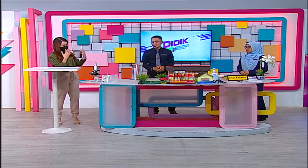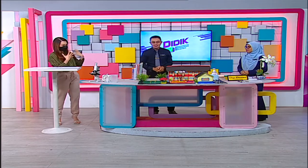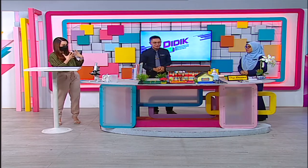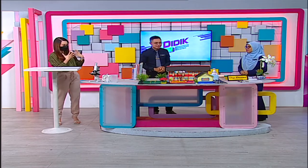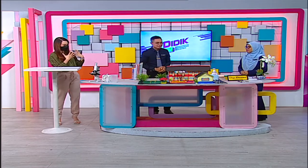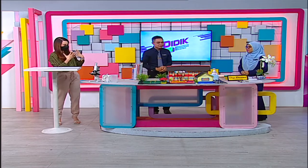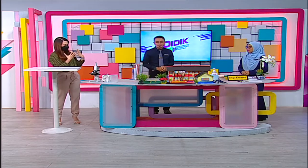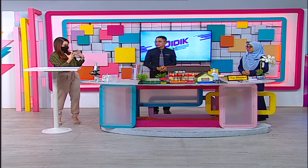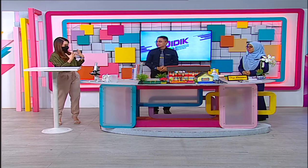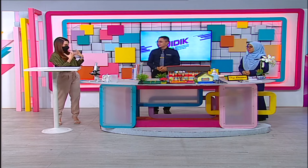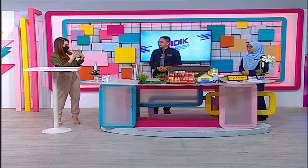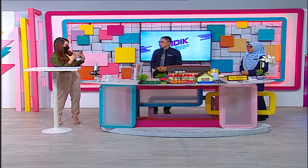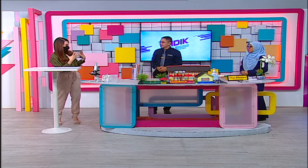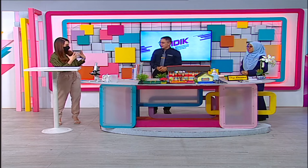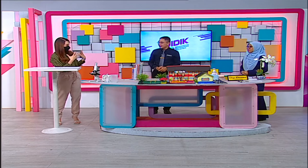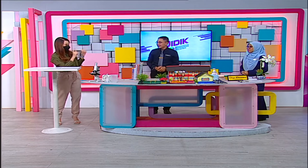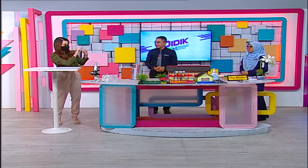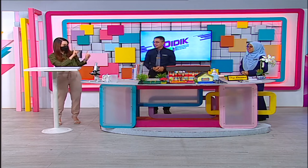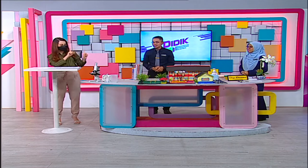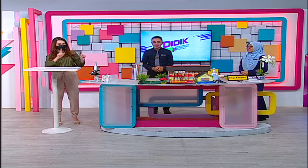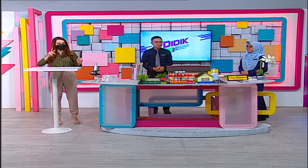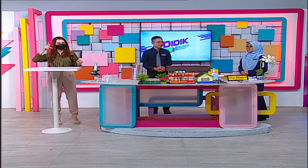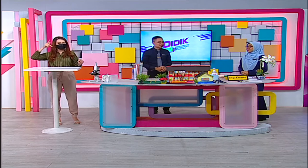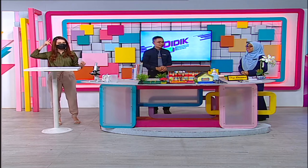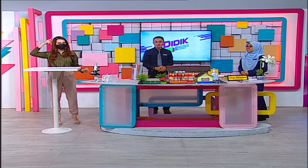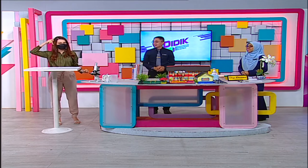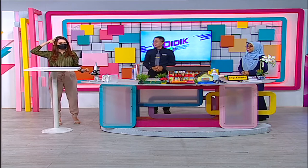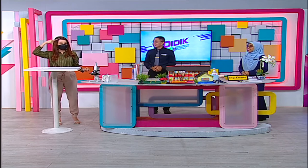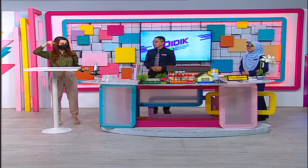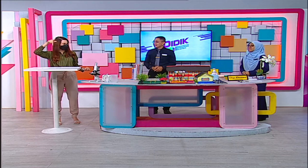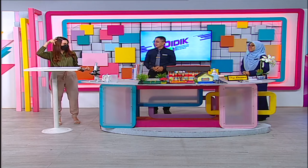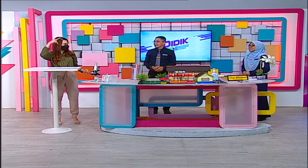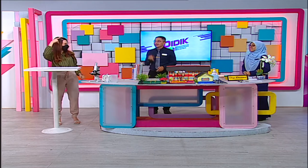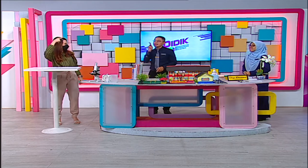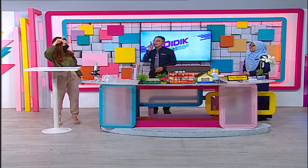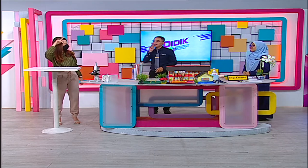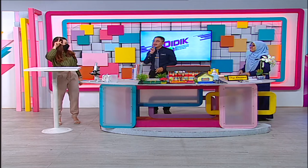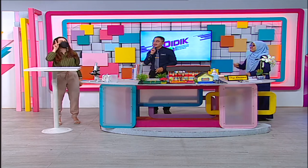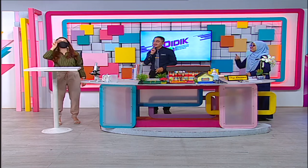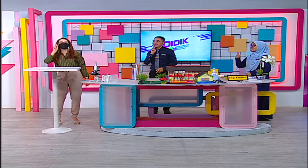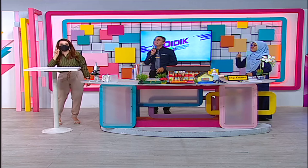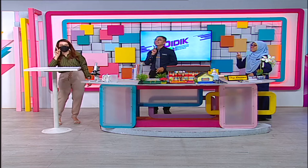saya Kak Eli. Okey, saya tahu kalau Kak macam ni. Betul ke? Kak. Oh, salah. Kak